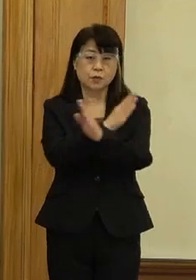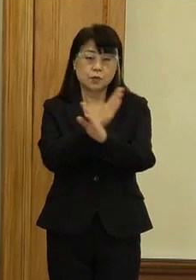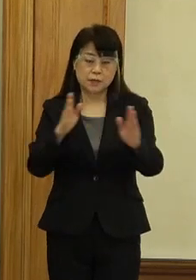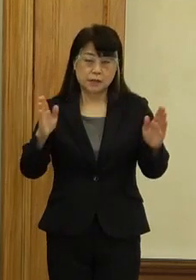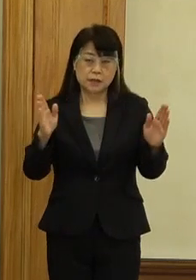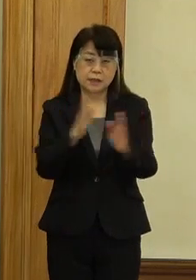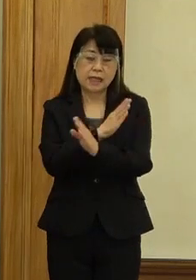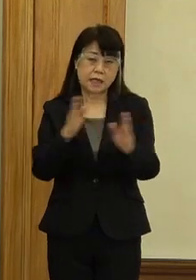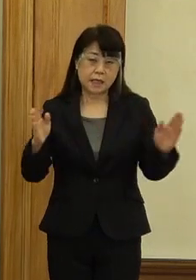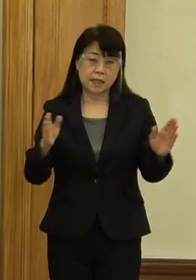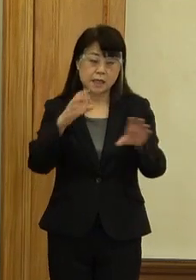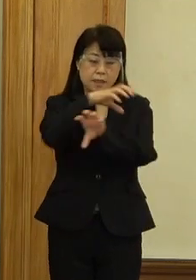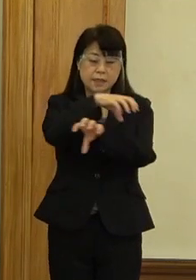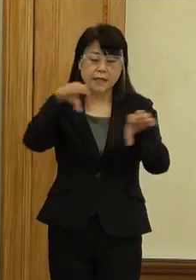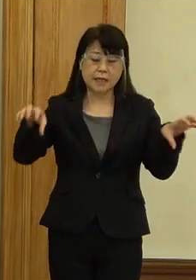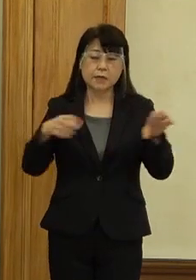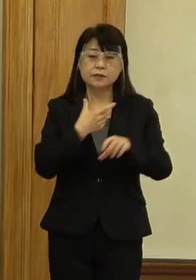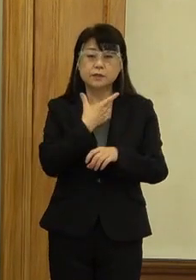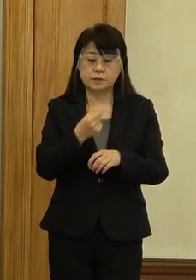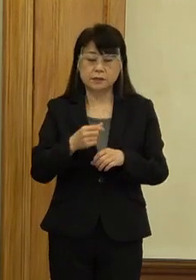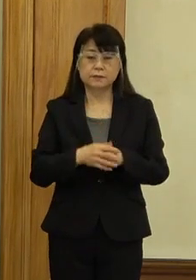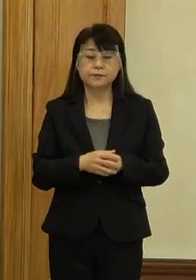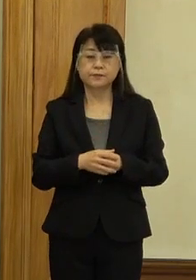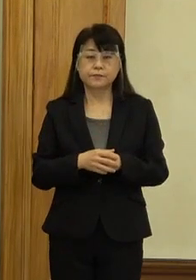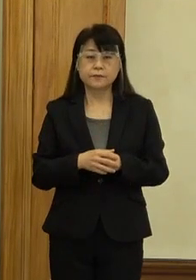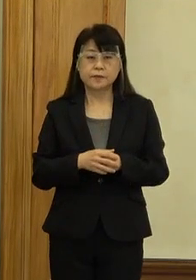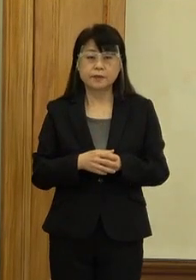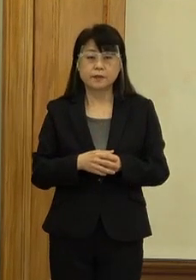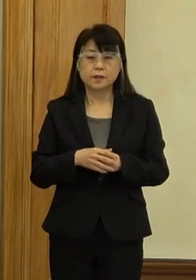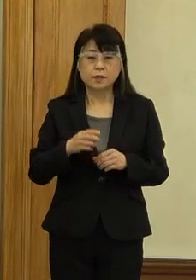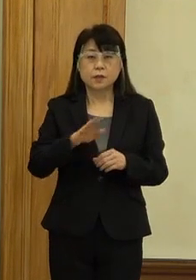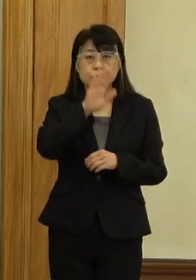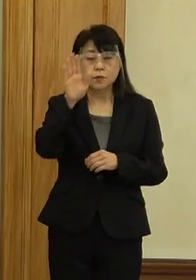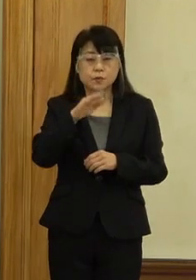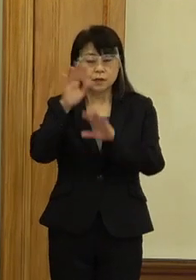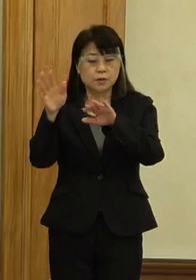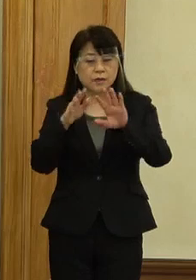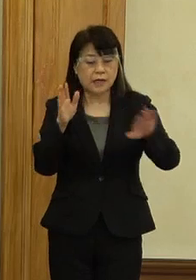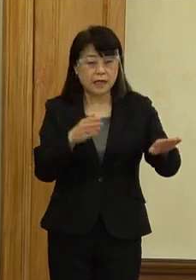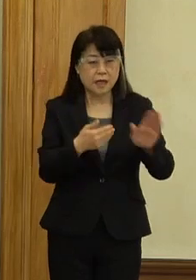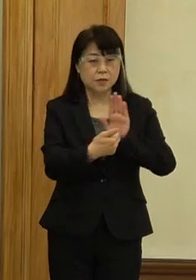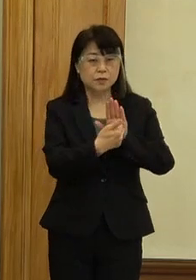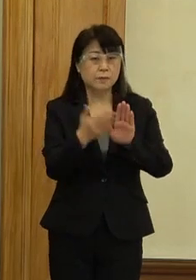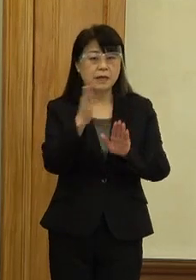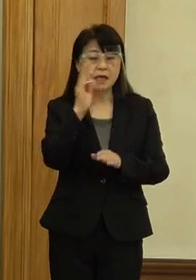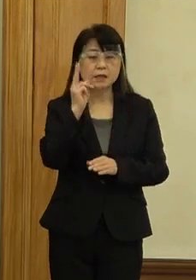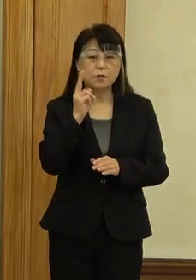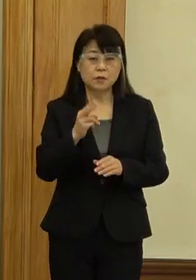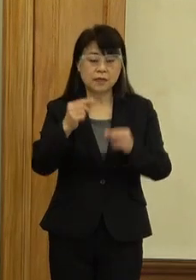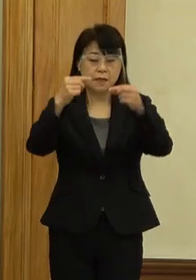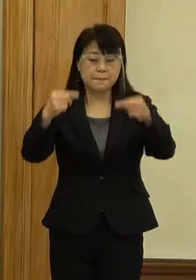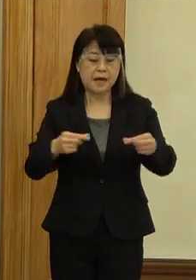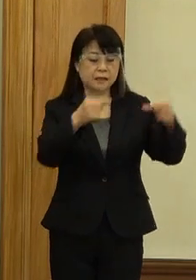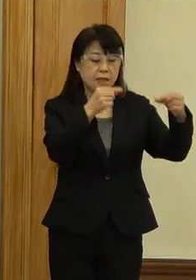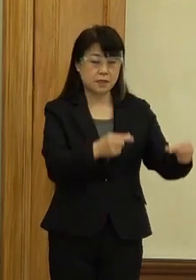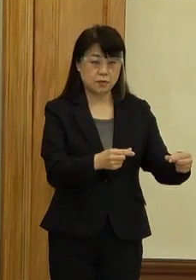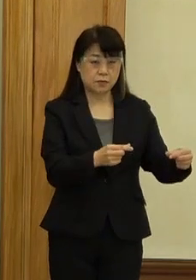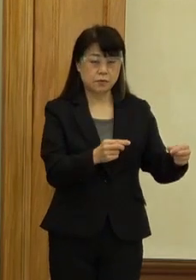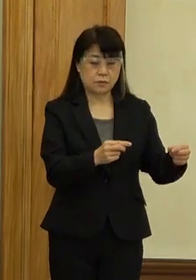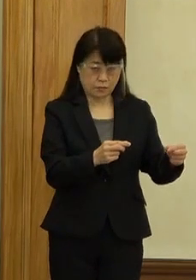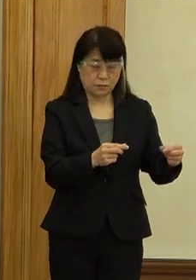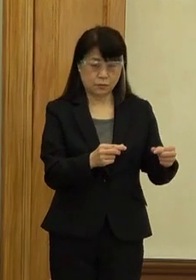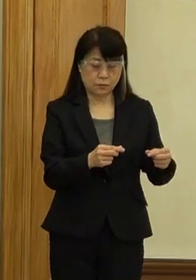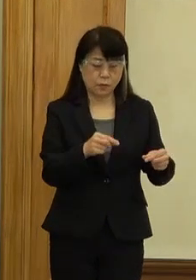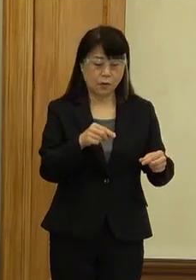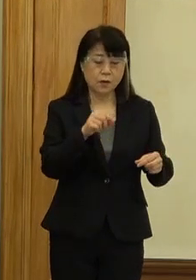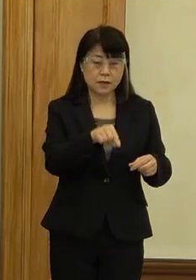ください。また図にありますように空気の流れを阻害しないようにパーティションなどの配置の仕方も ご配慮いただ